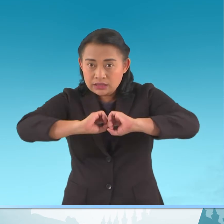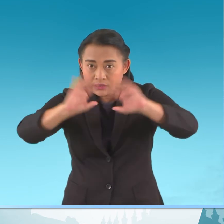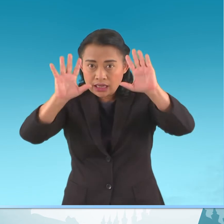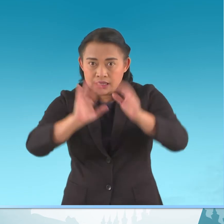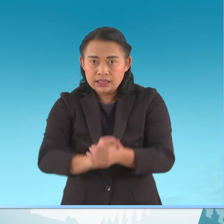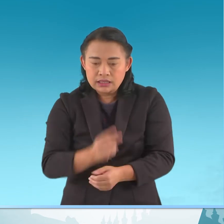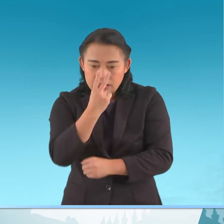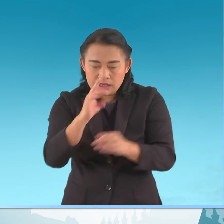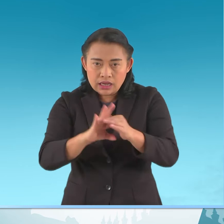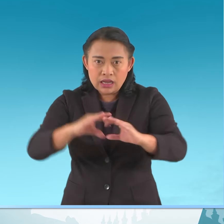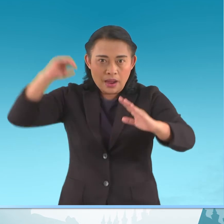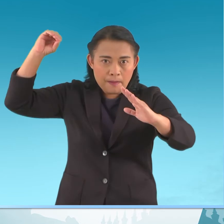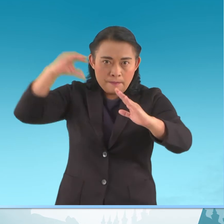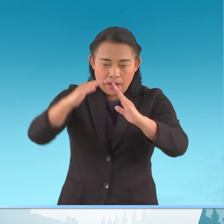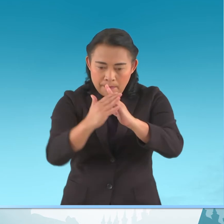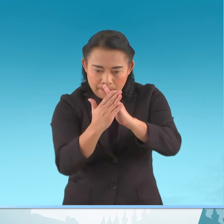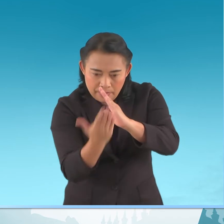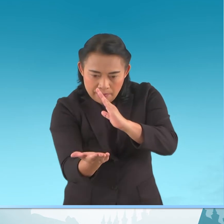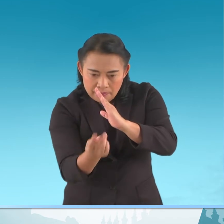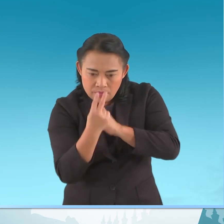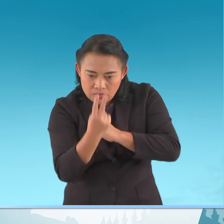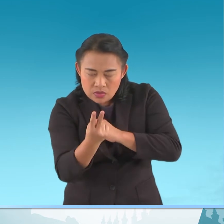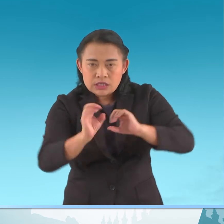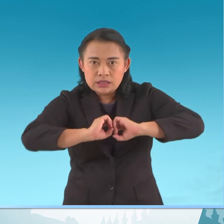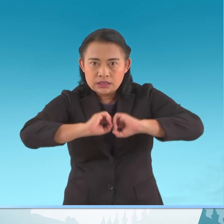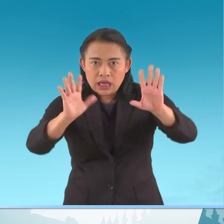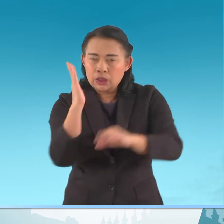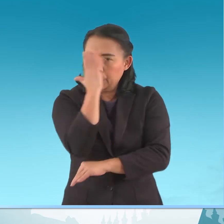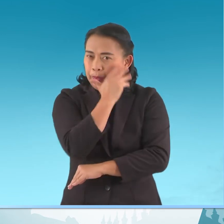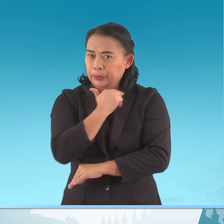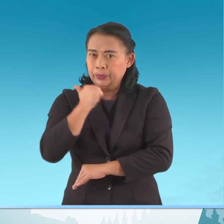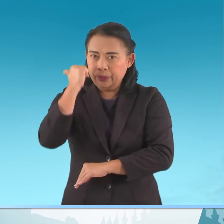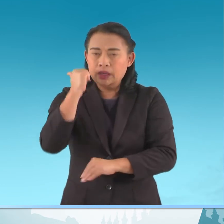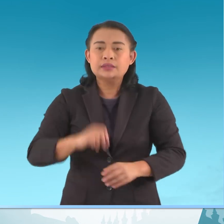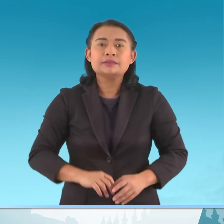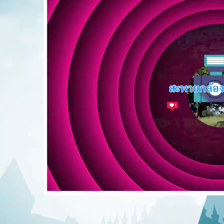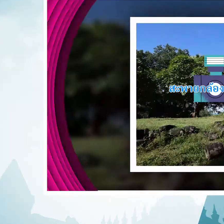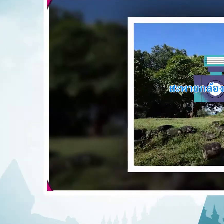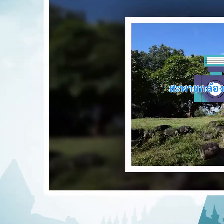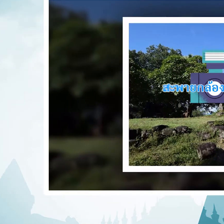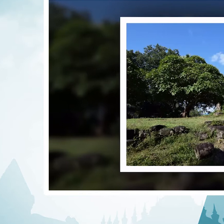ชัดเจนเห็นเป็นมิติแสงและเงาของภาพที่สวยงามมากๆเลยล่ะครับ